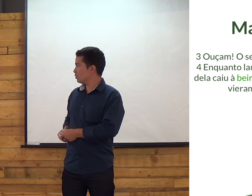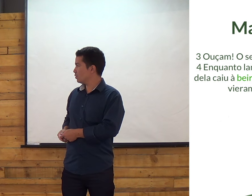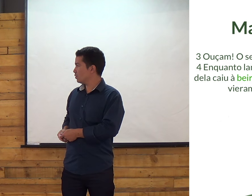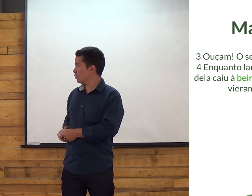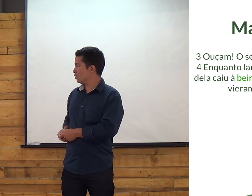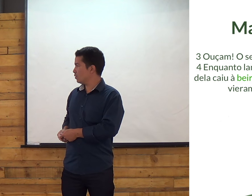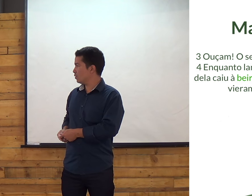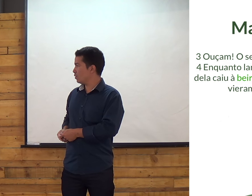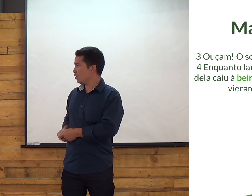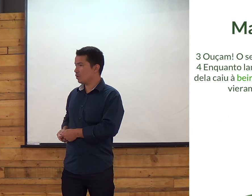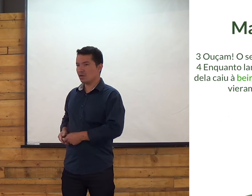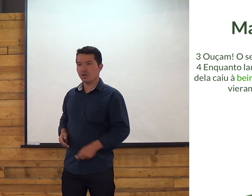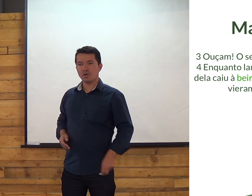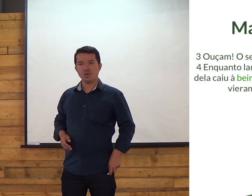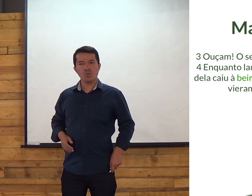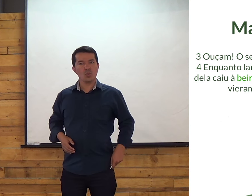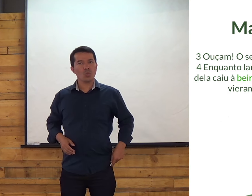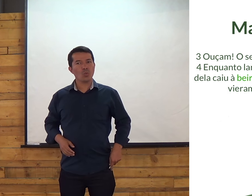vieram e comeram.